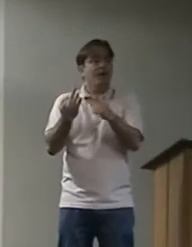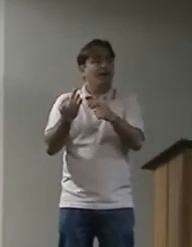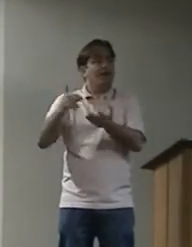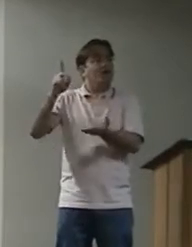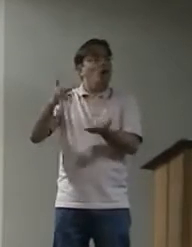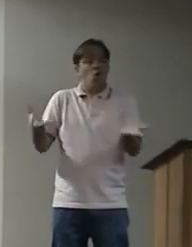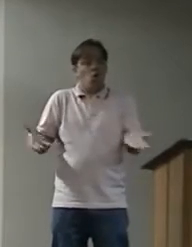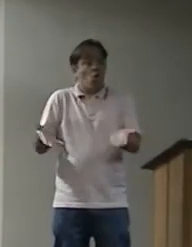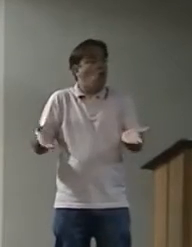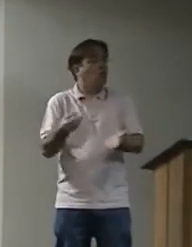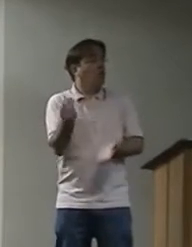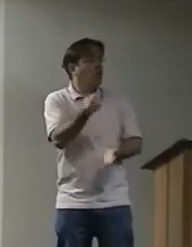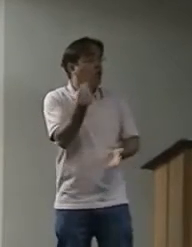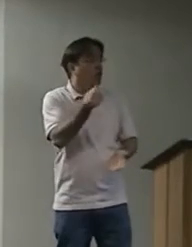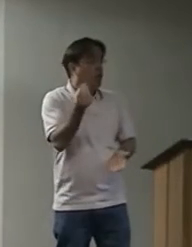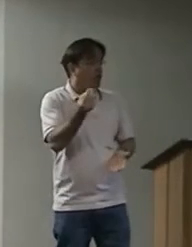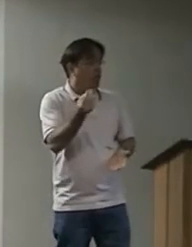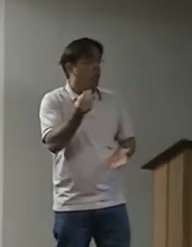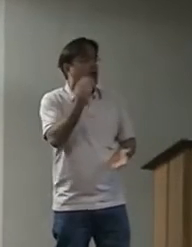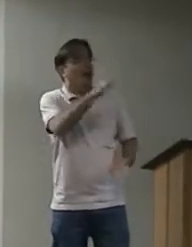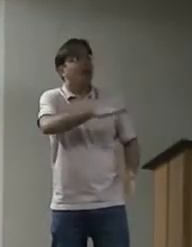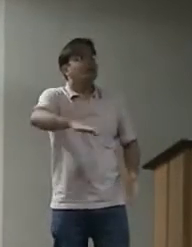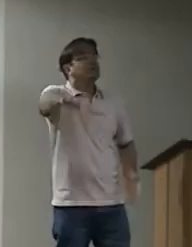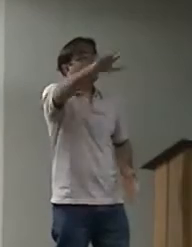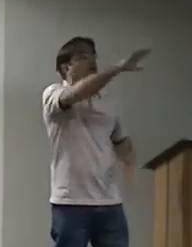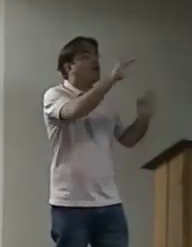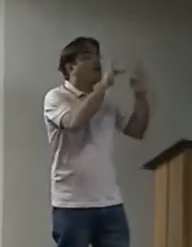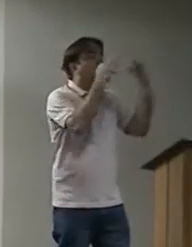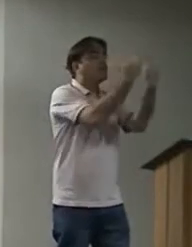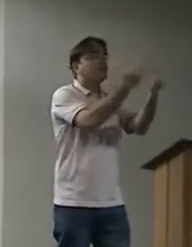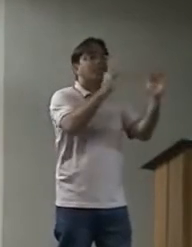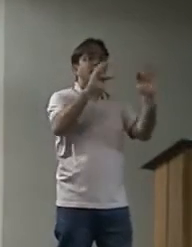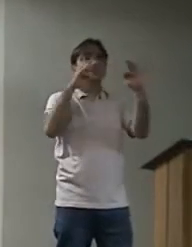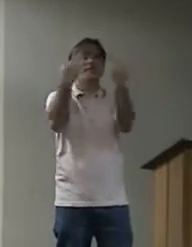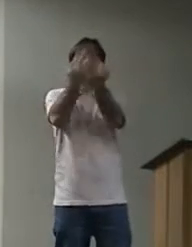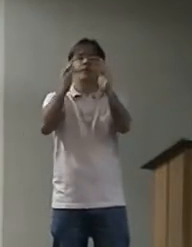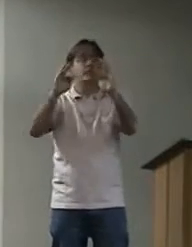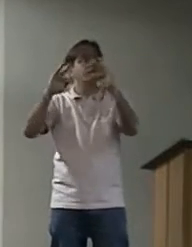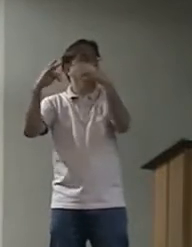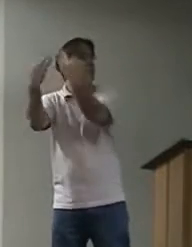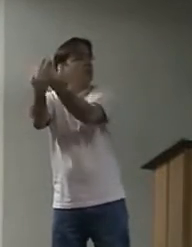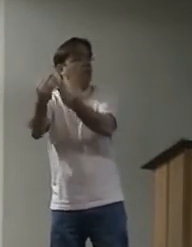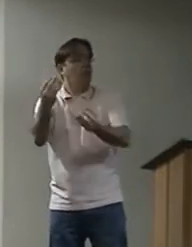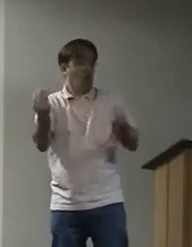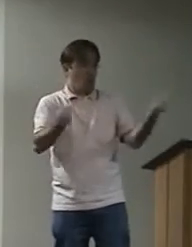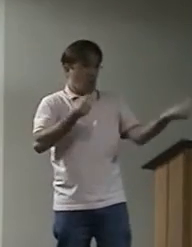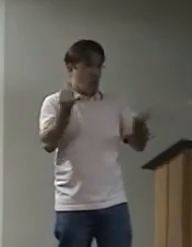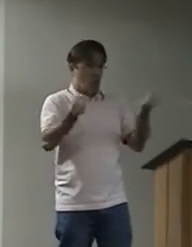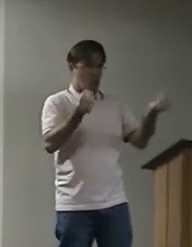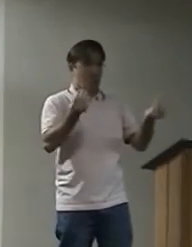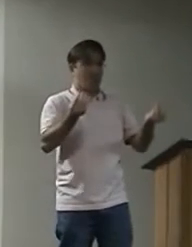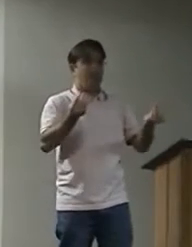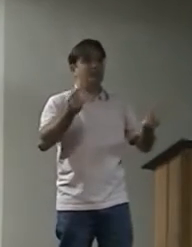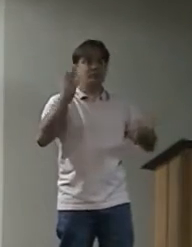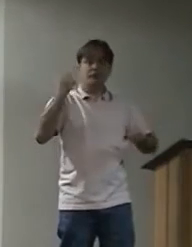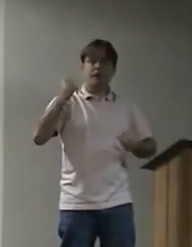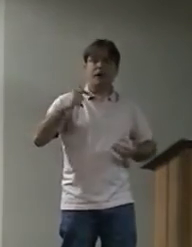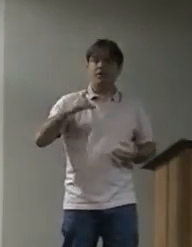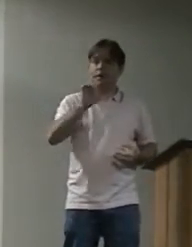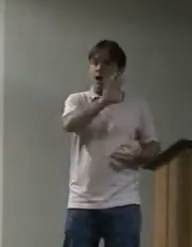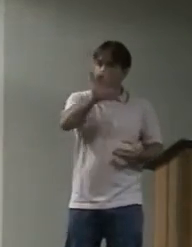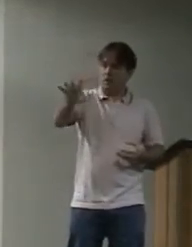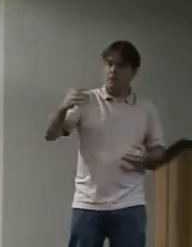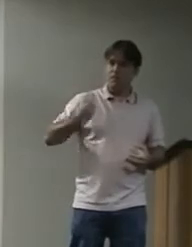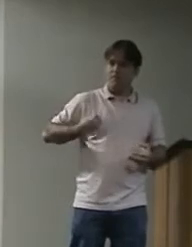e trazendo isso para a sociedade também. Algumas coisas que todos nós já vivenciamos, mas que não temos muita